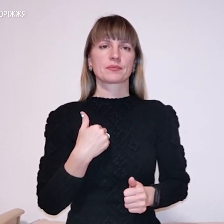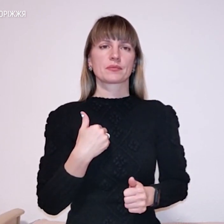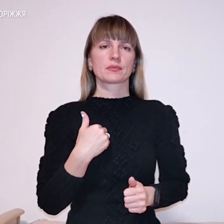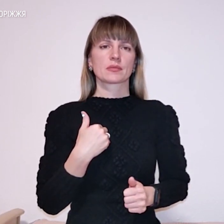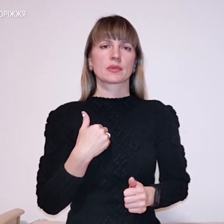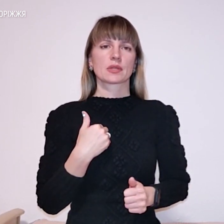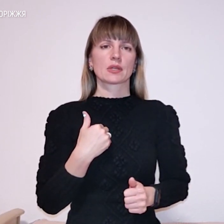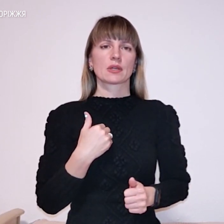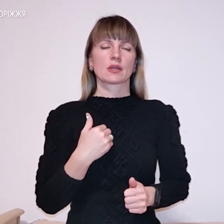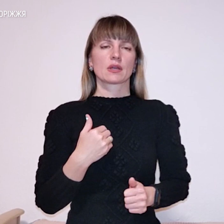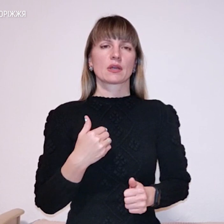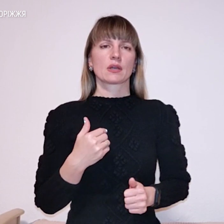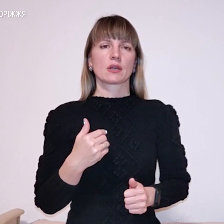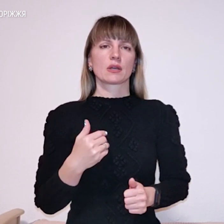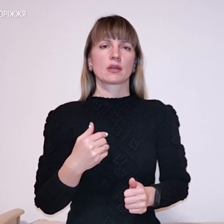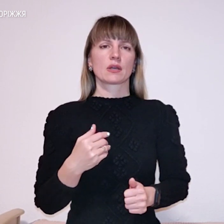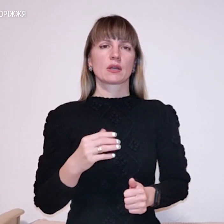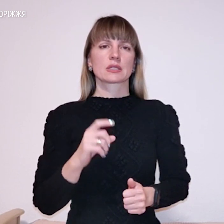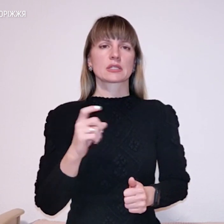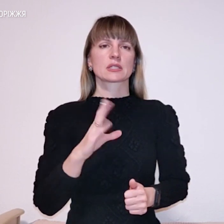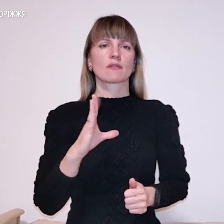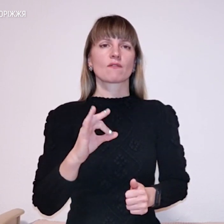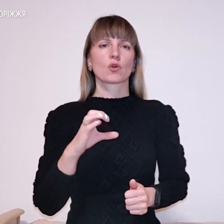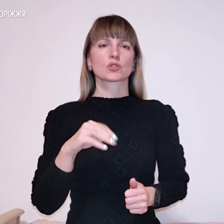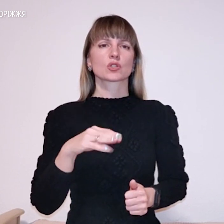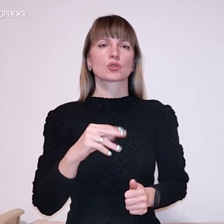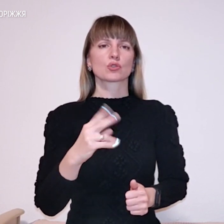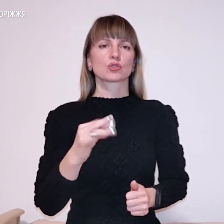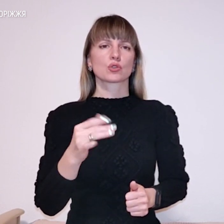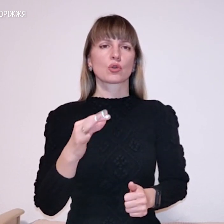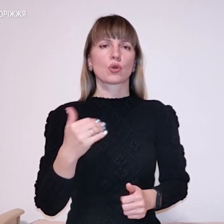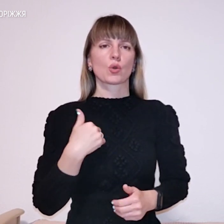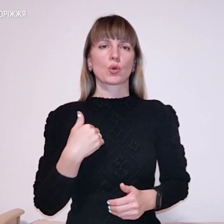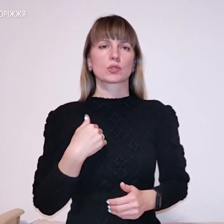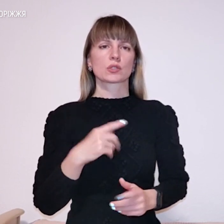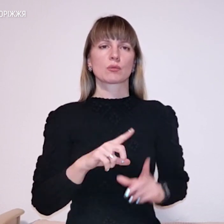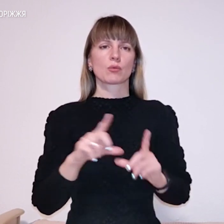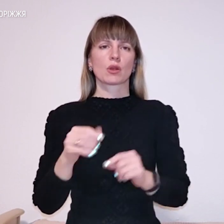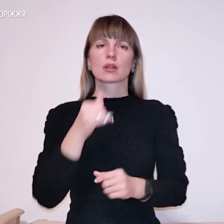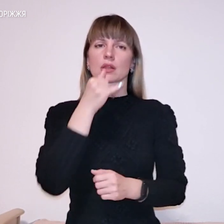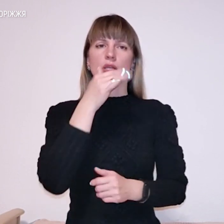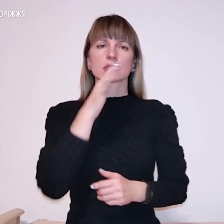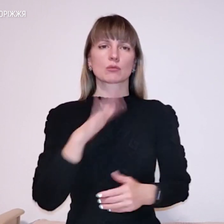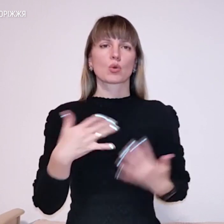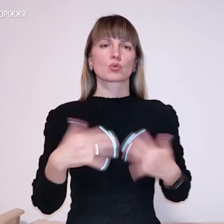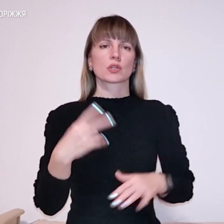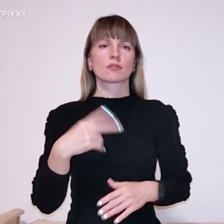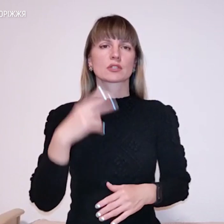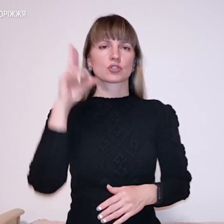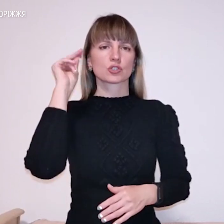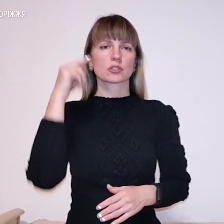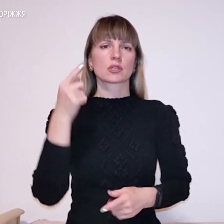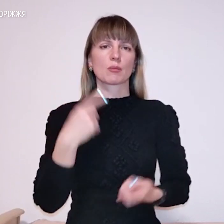Восточного, вона хотіла додому прорватися, не змогла. Вже 20-го числа її повернули, бо там